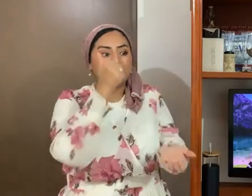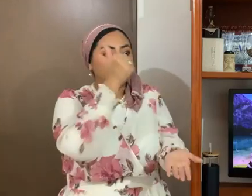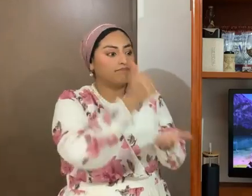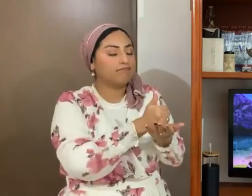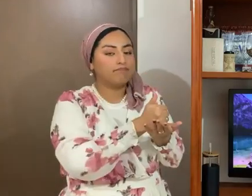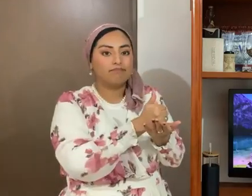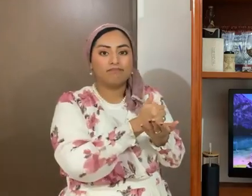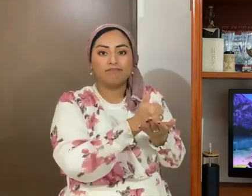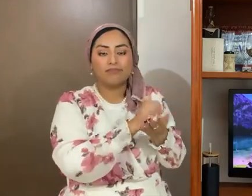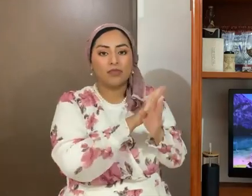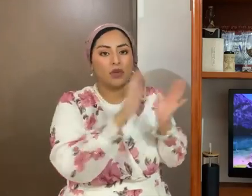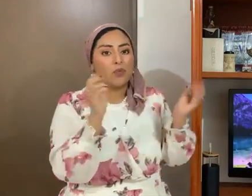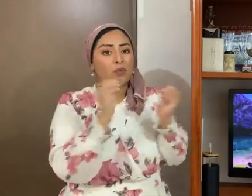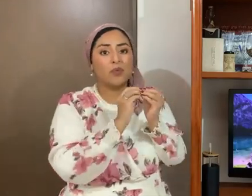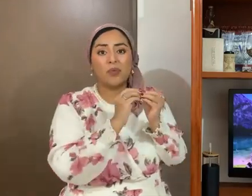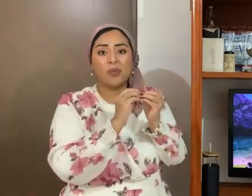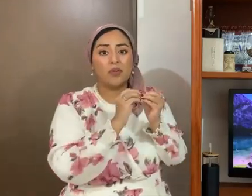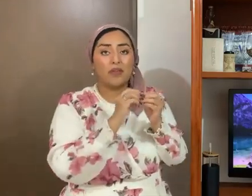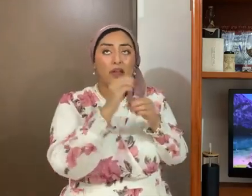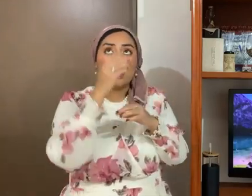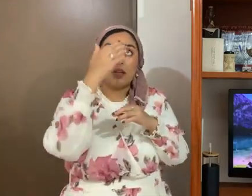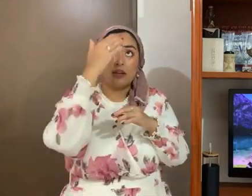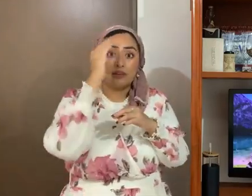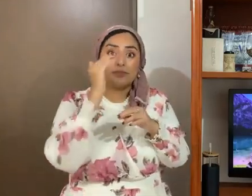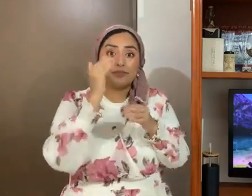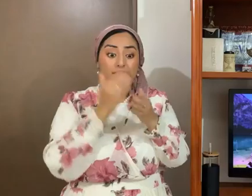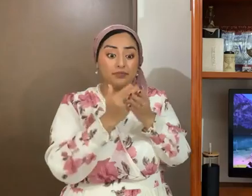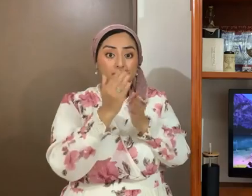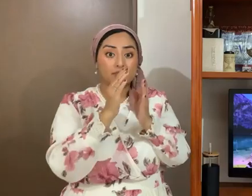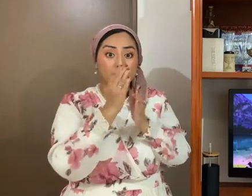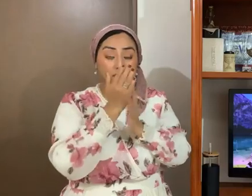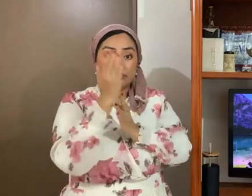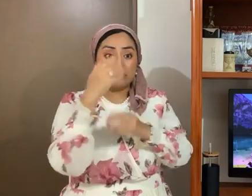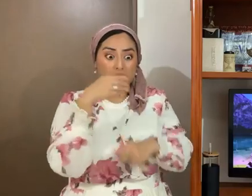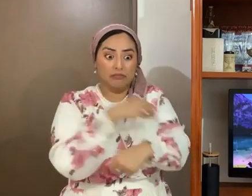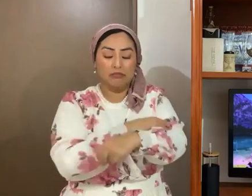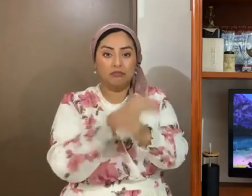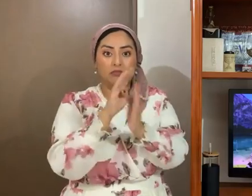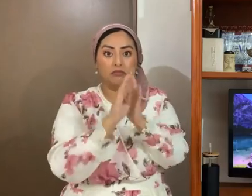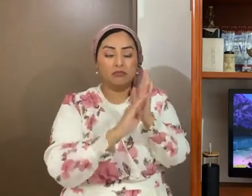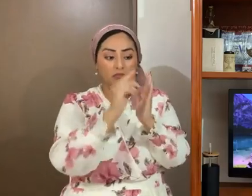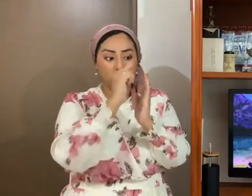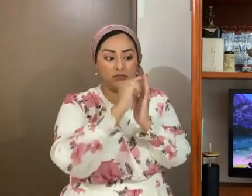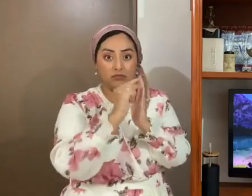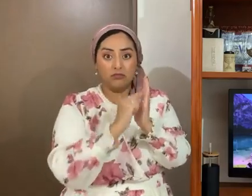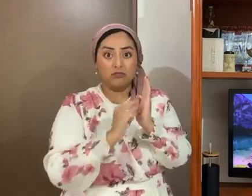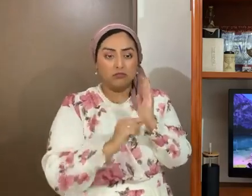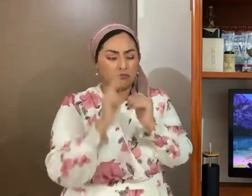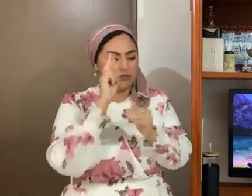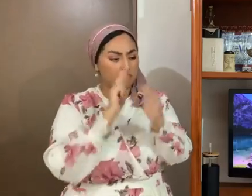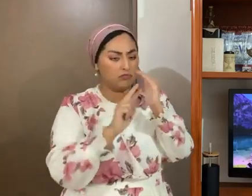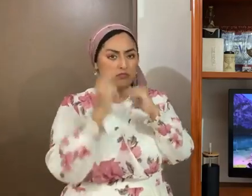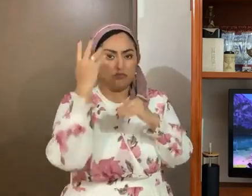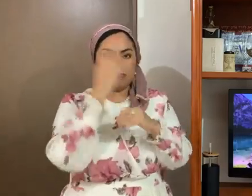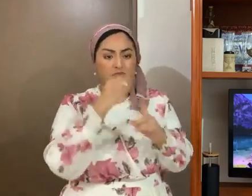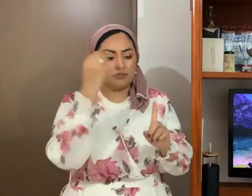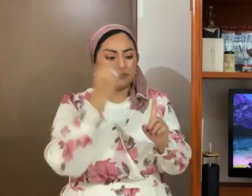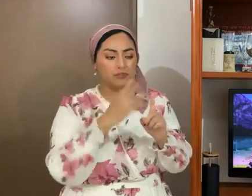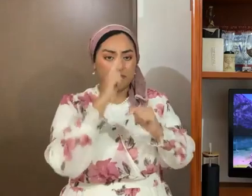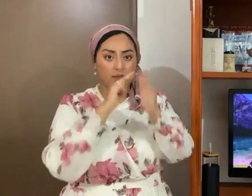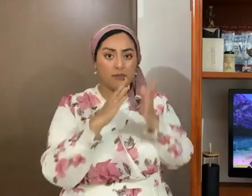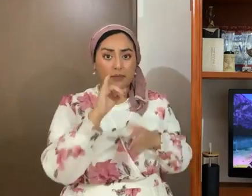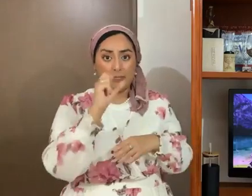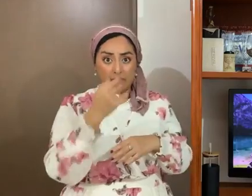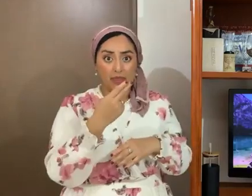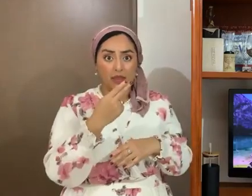esa generación. El Eterno, a través de estos versos tan fuertes y tan tremendos y de esta visión tan preciosa que le dio al profeta Isaías,